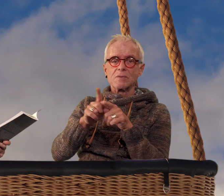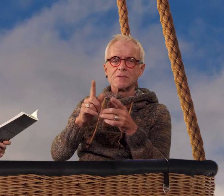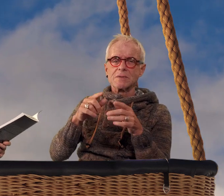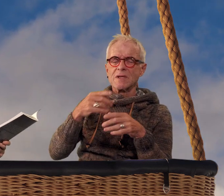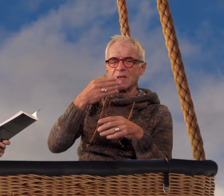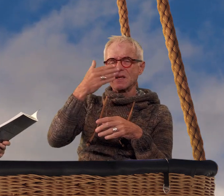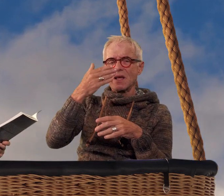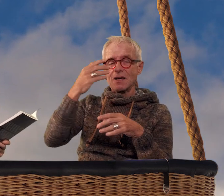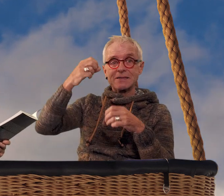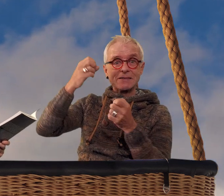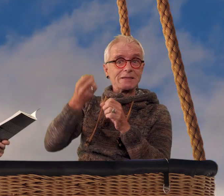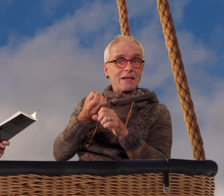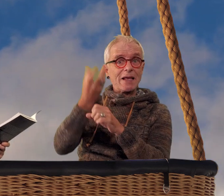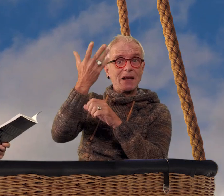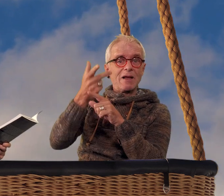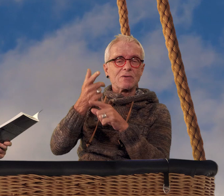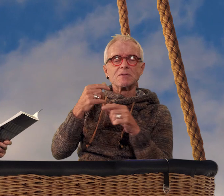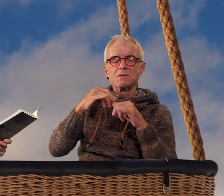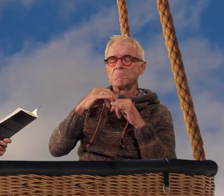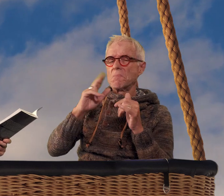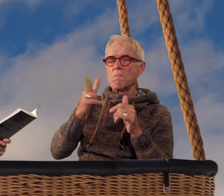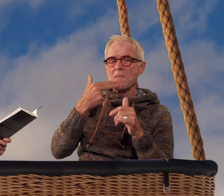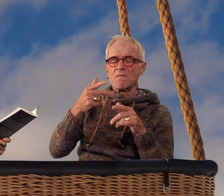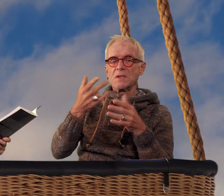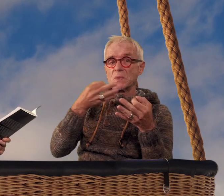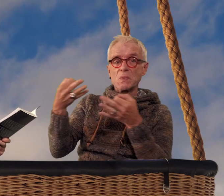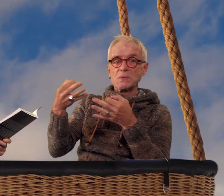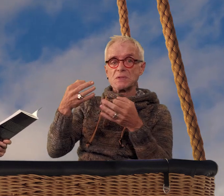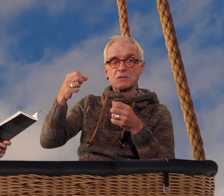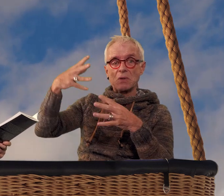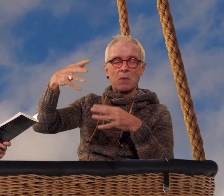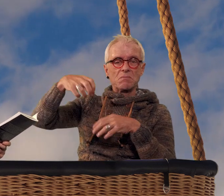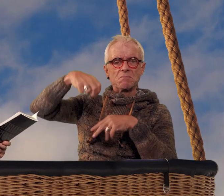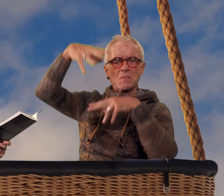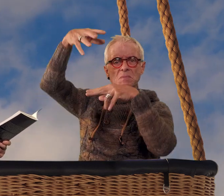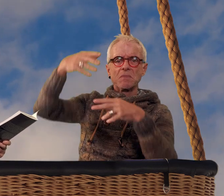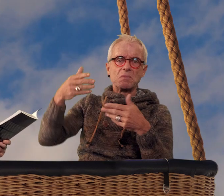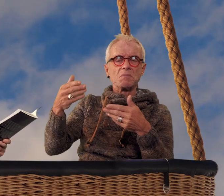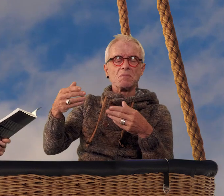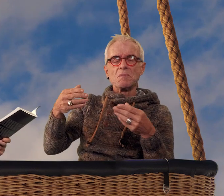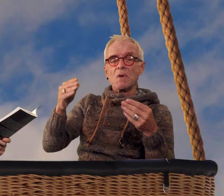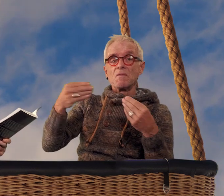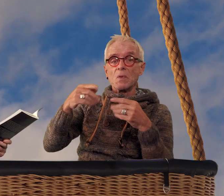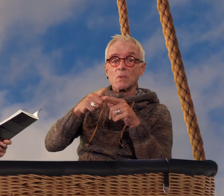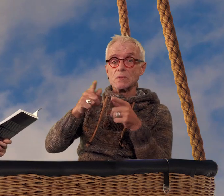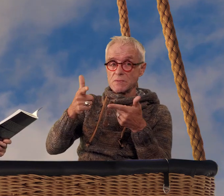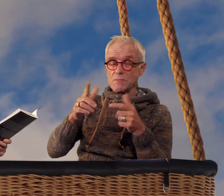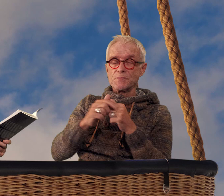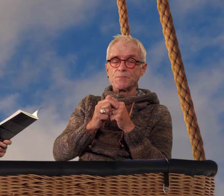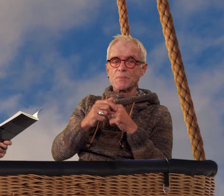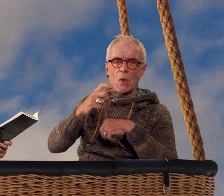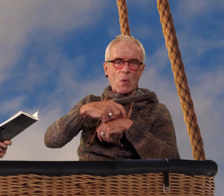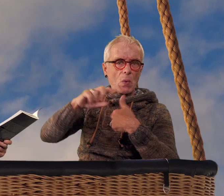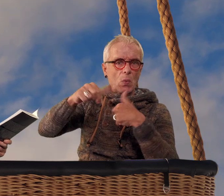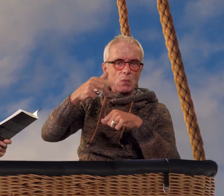'une qualité parfaite et d'une grande force ascensionnelle m'avait été fourni dans des conditions excellentes. Et vers 11h du matin, le